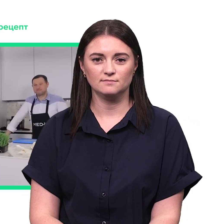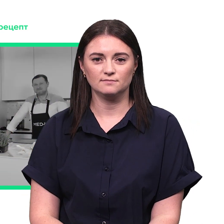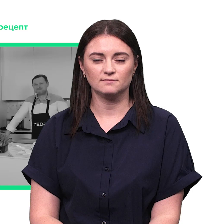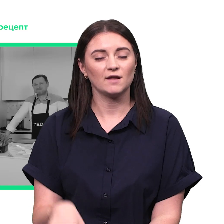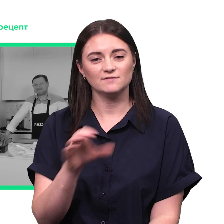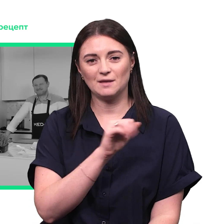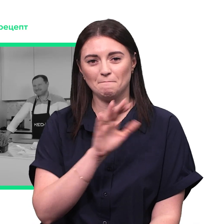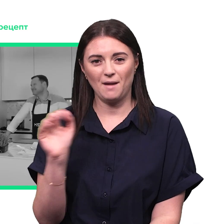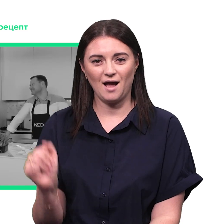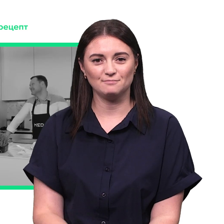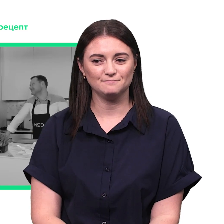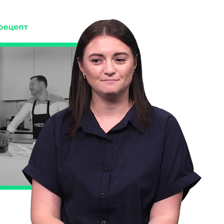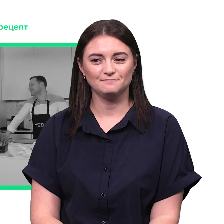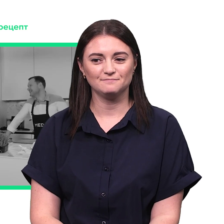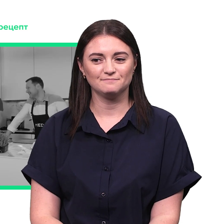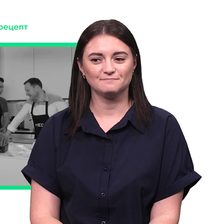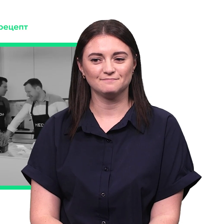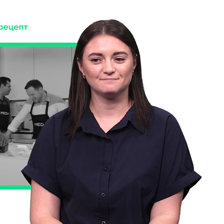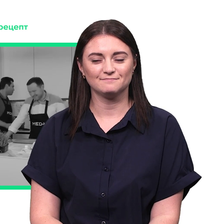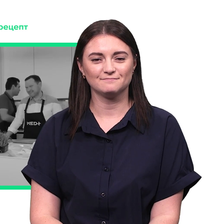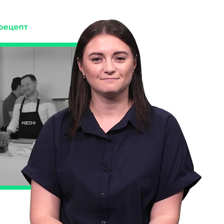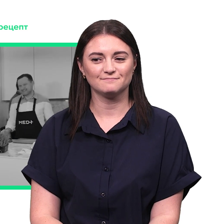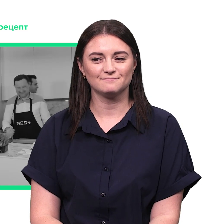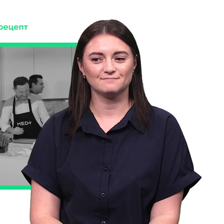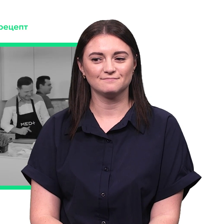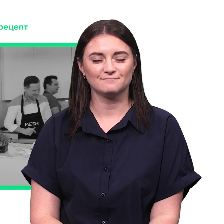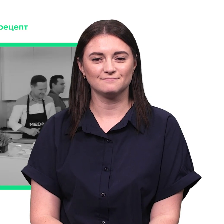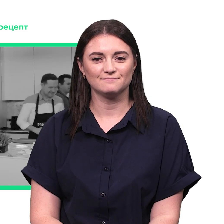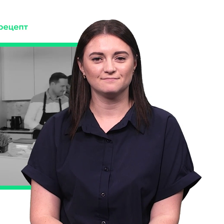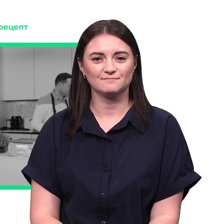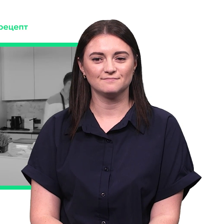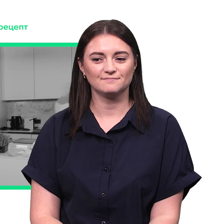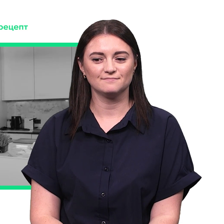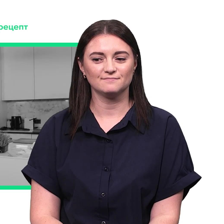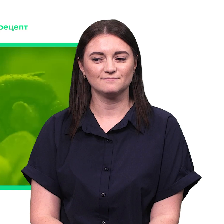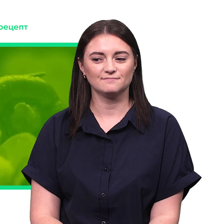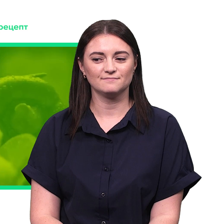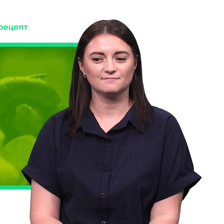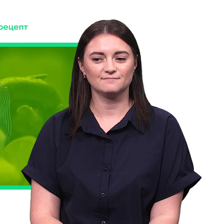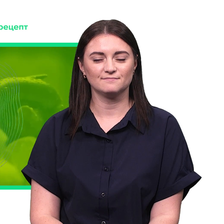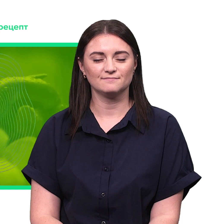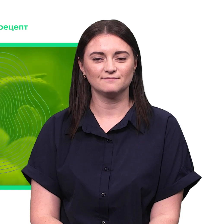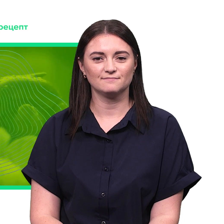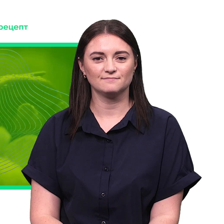Всем пока. И обратно всем пока. Да, нормально. Да, нормально. Все, сравнивай.